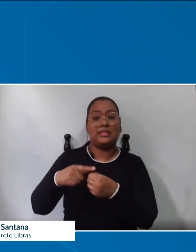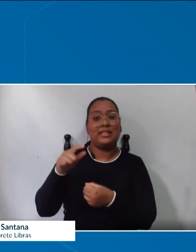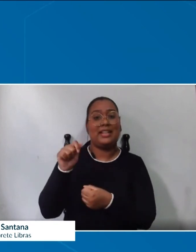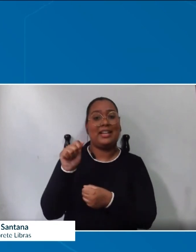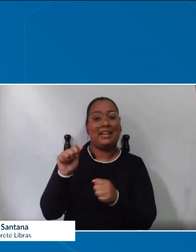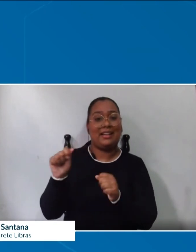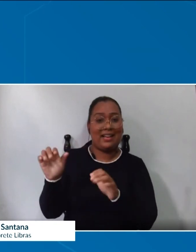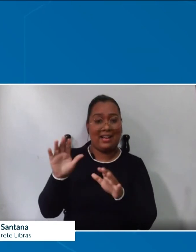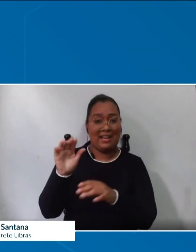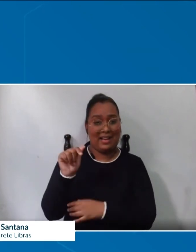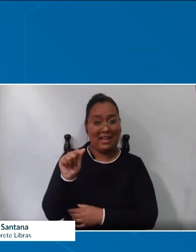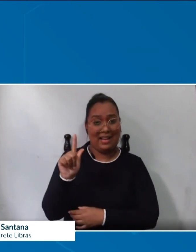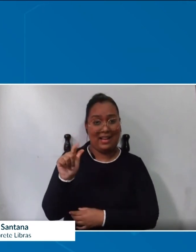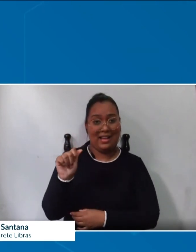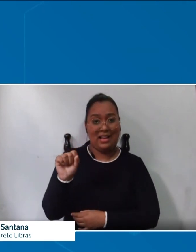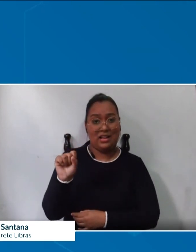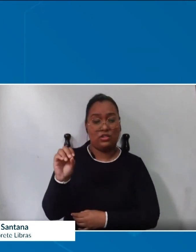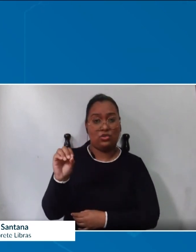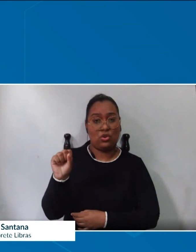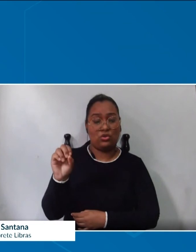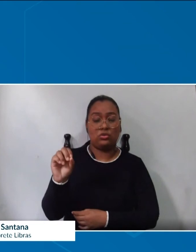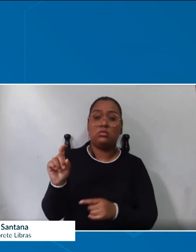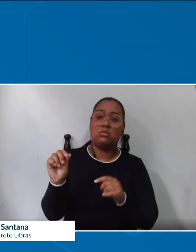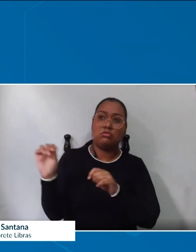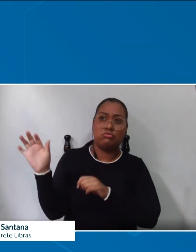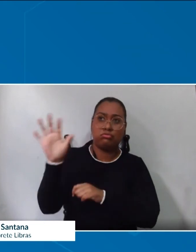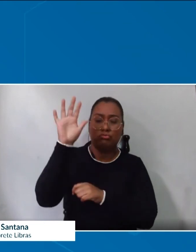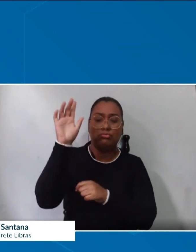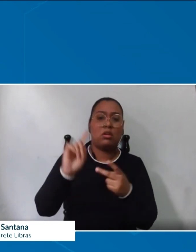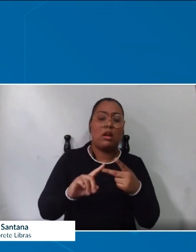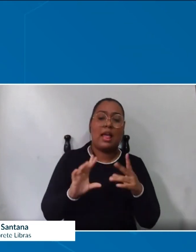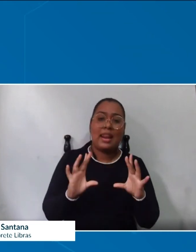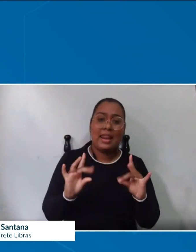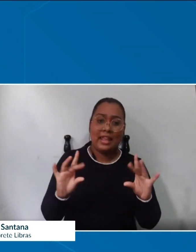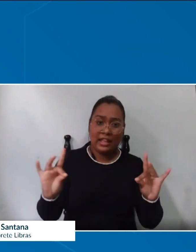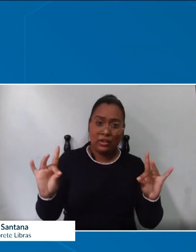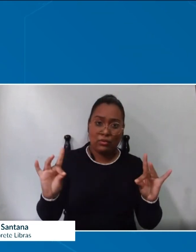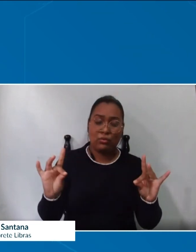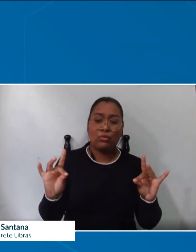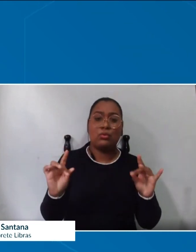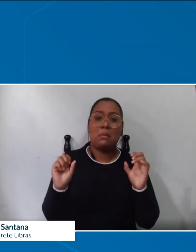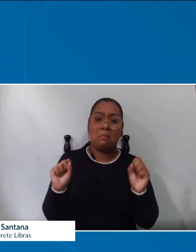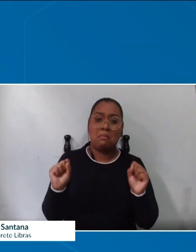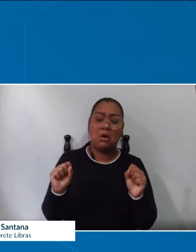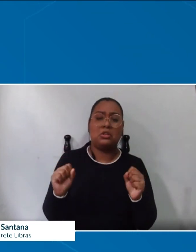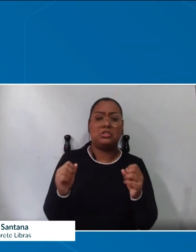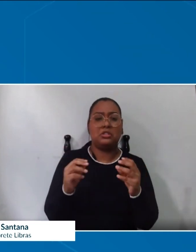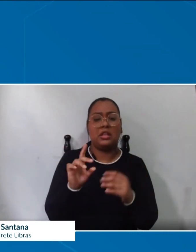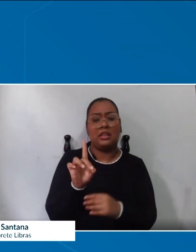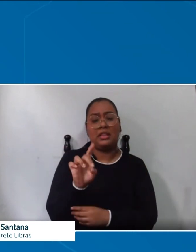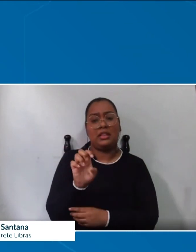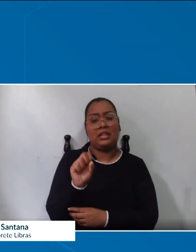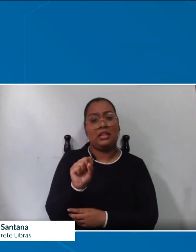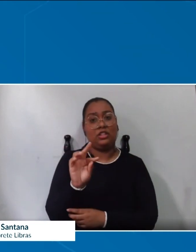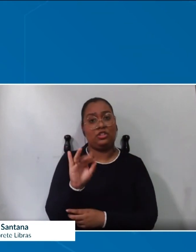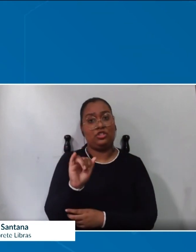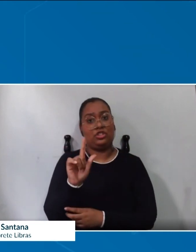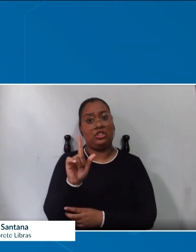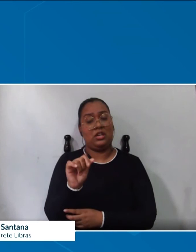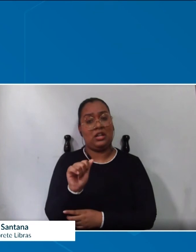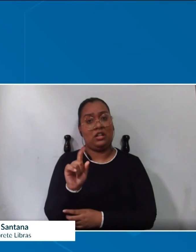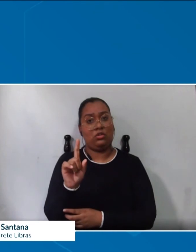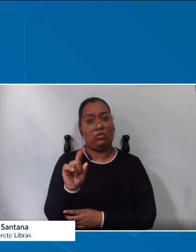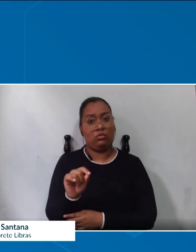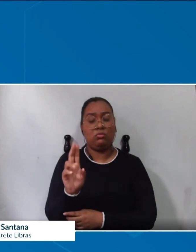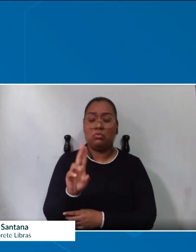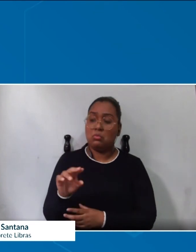produzir combustíveis líquidos, que podem ser destilados e chegar e você ter